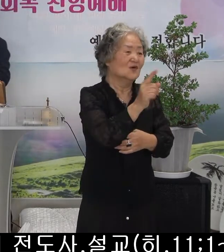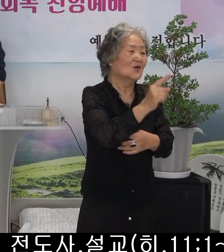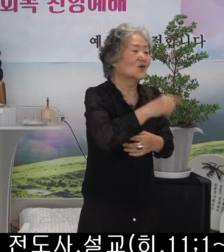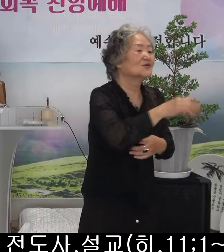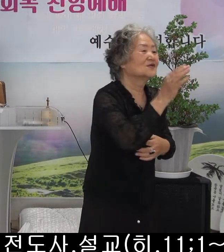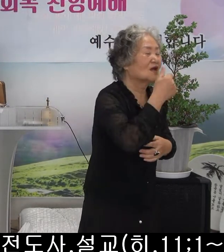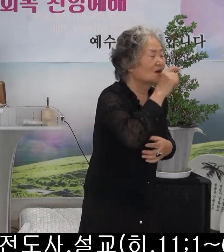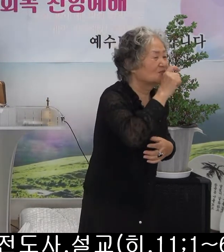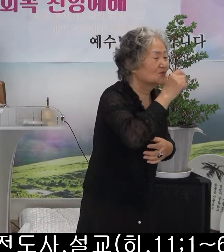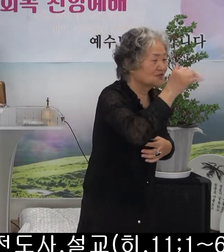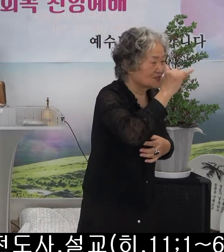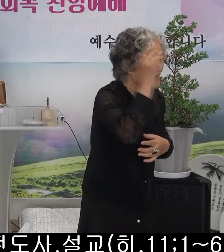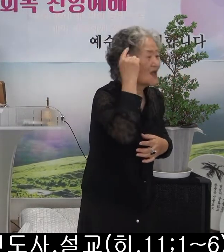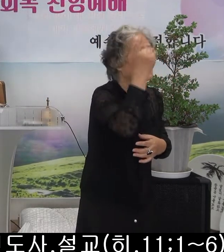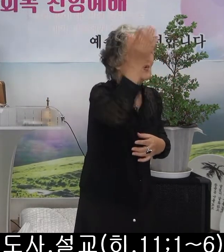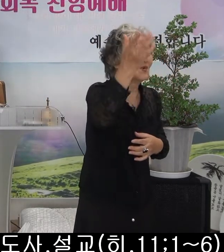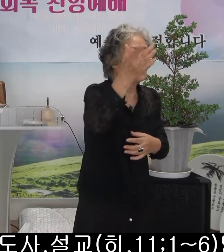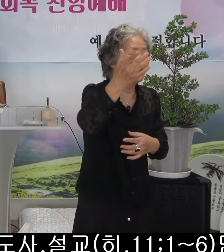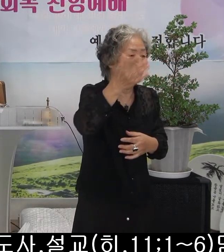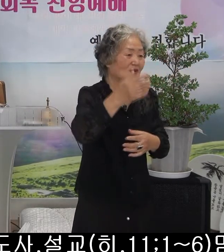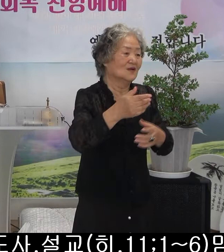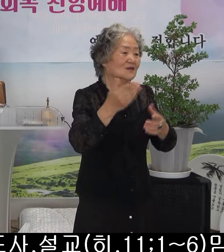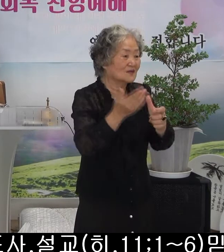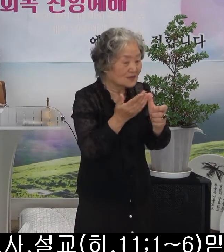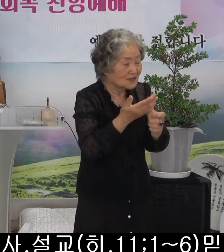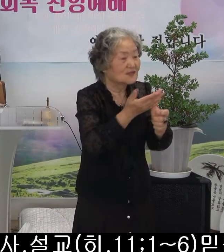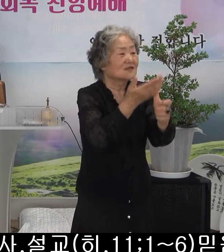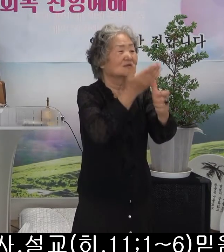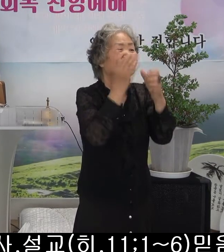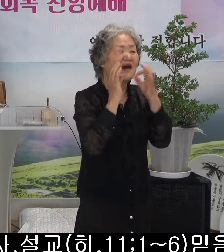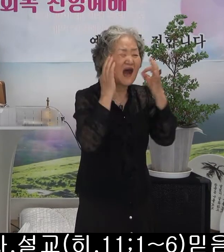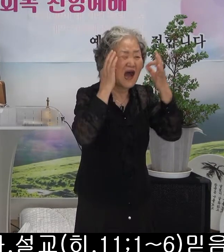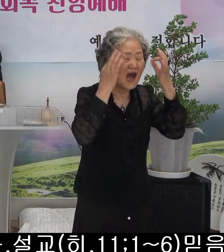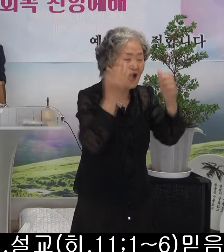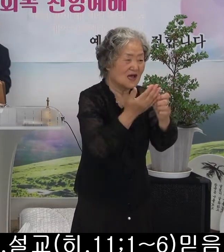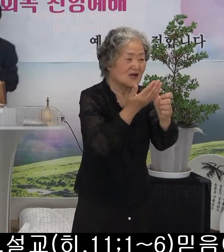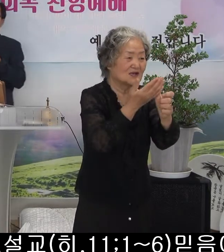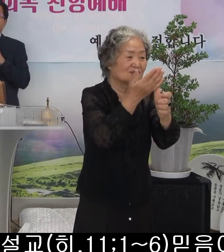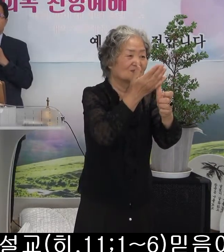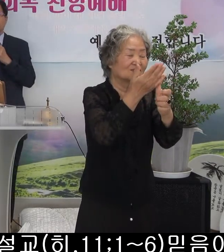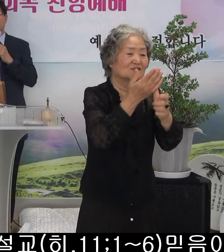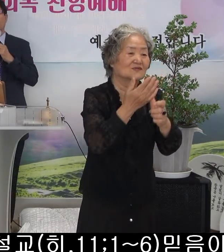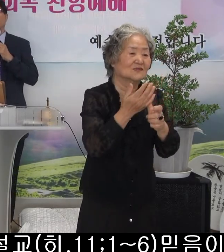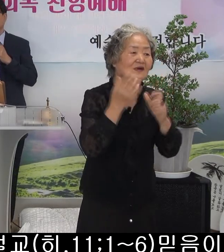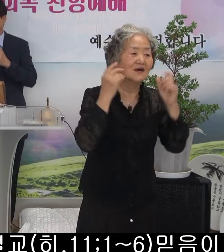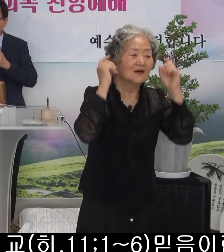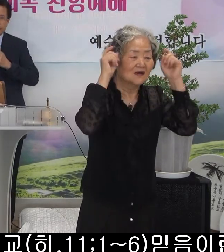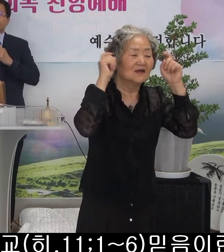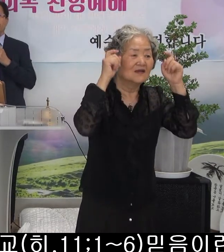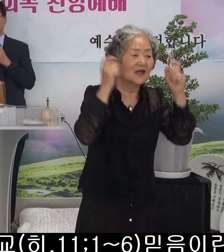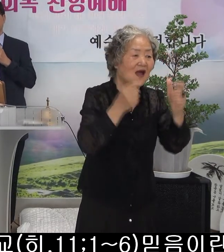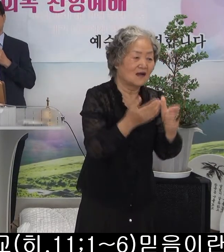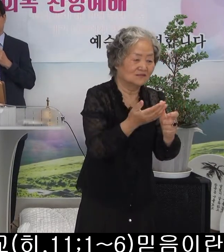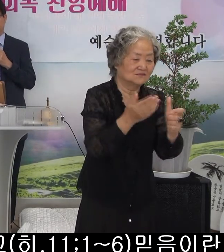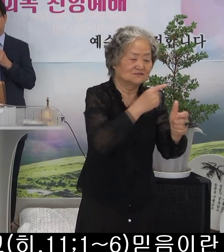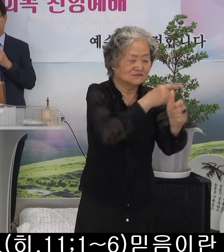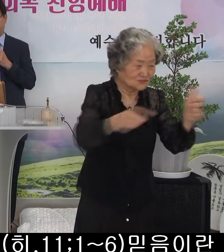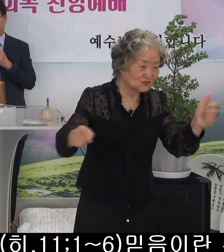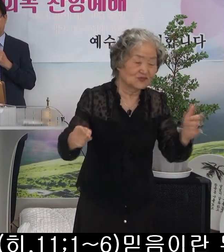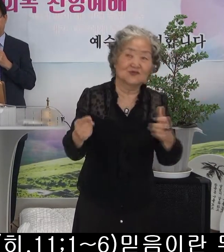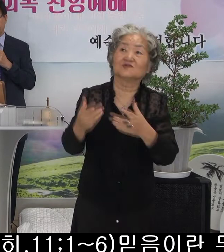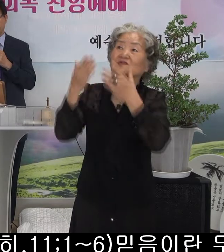새끼로 하나님께 그 제물을 바쳤을 때 하나님이 이 아벨과 아벨의 제물을 받으셨다라고 성경 말씀해주고 있다는